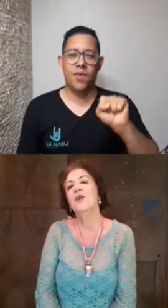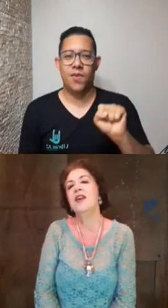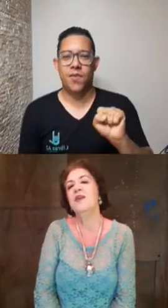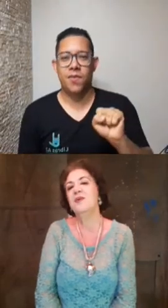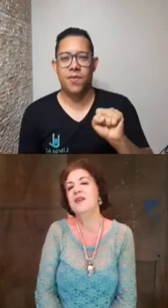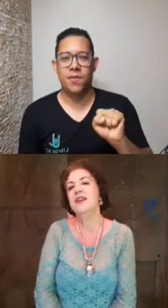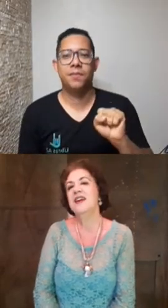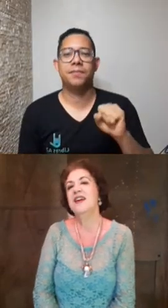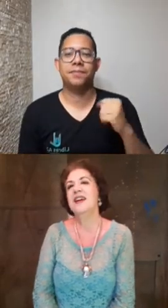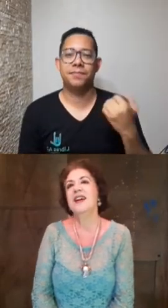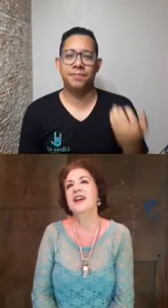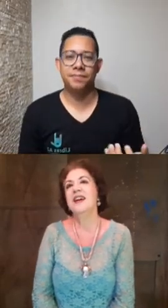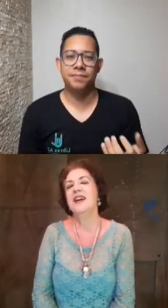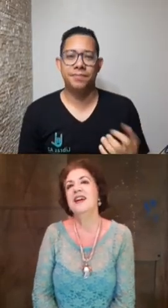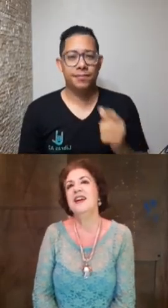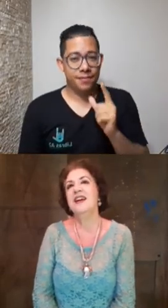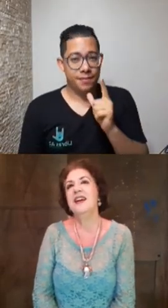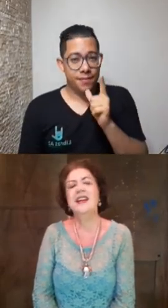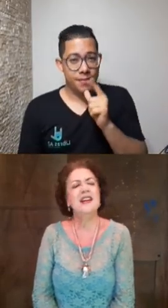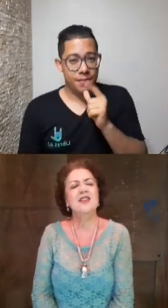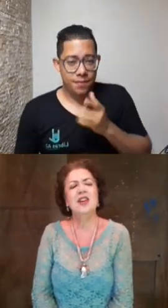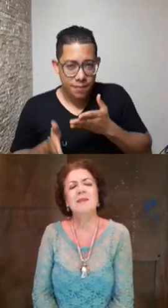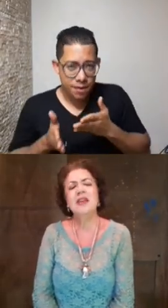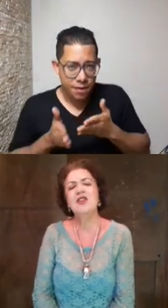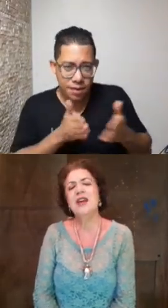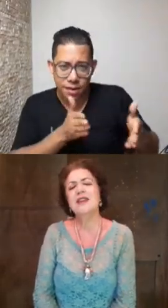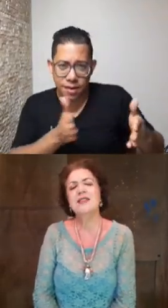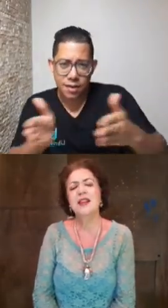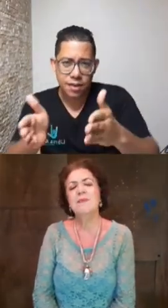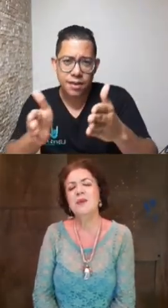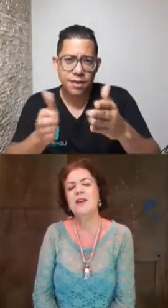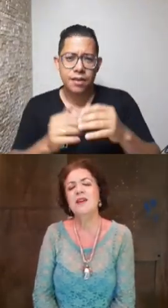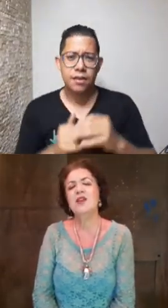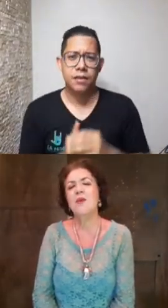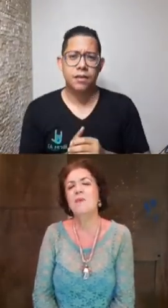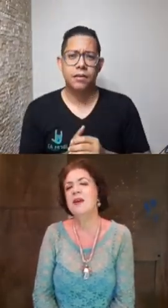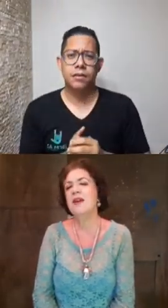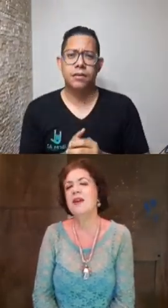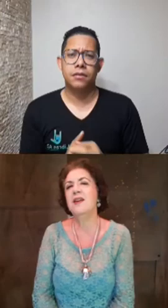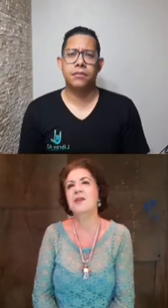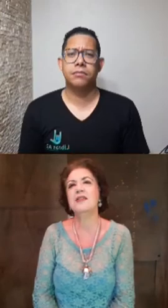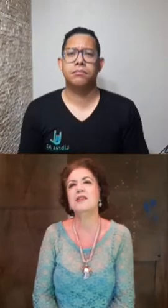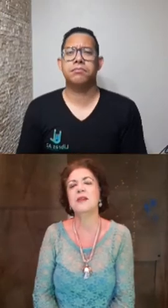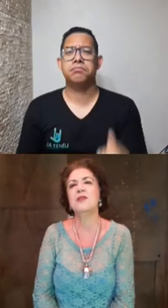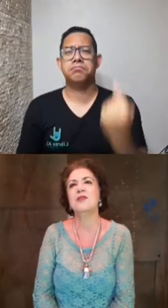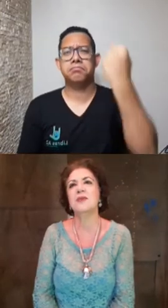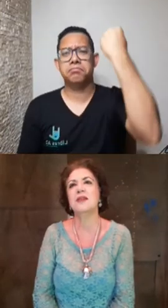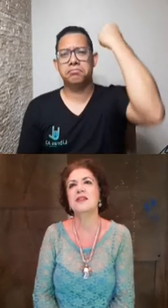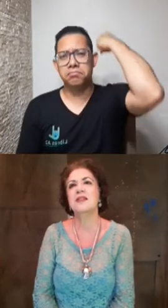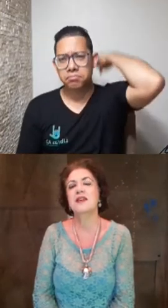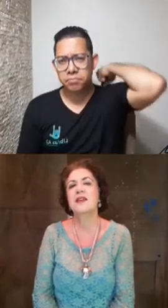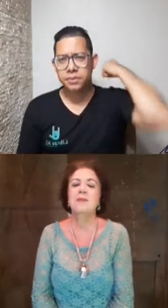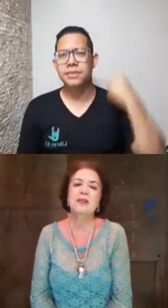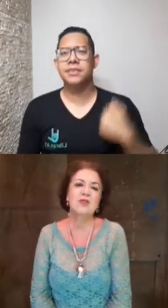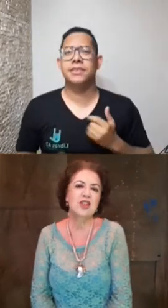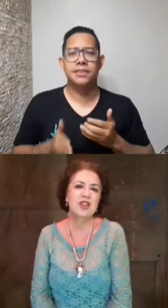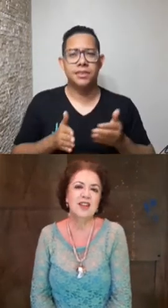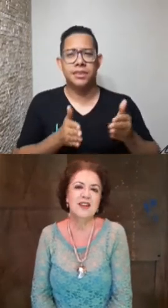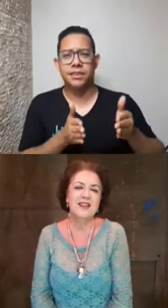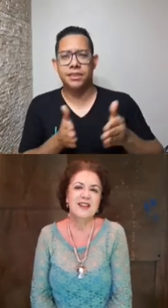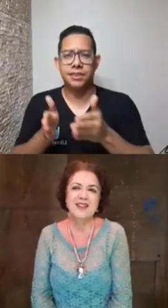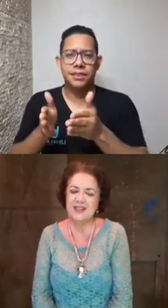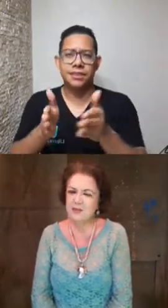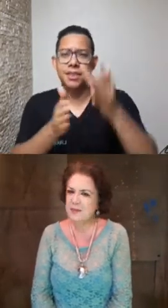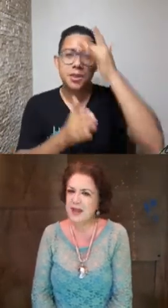O rio, ele antigamente era sempre um grande companheiro das pessoas, mas